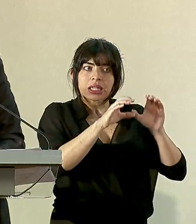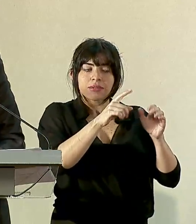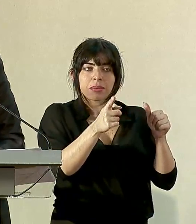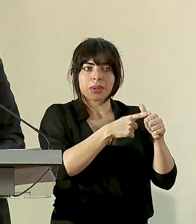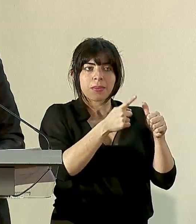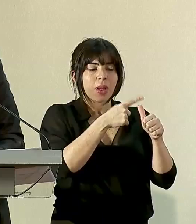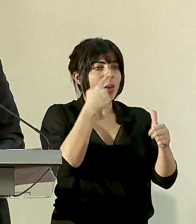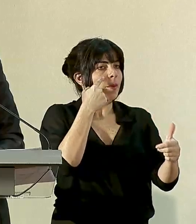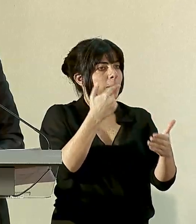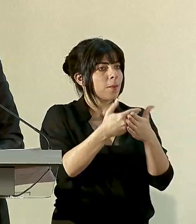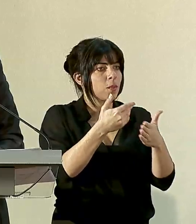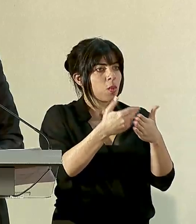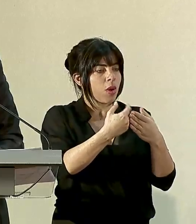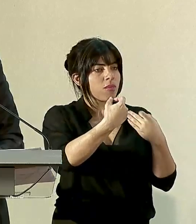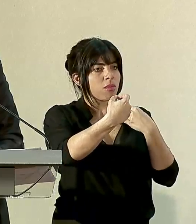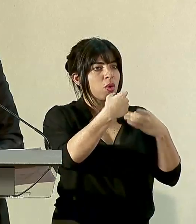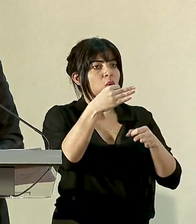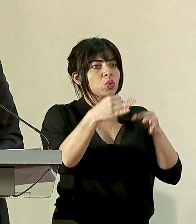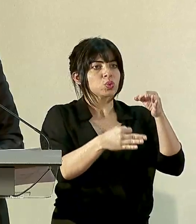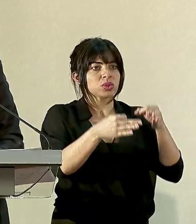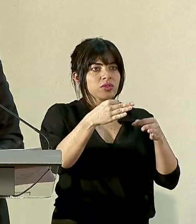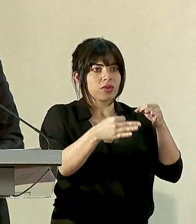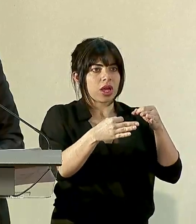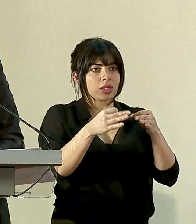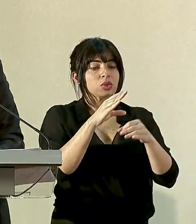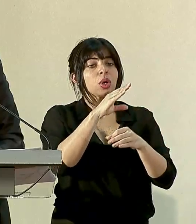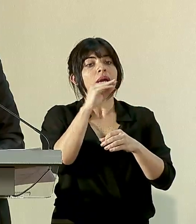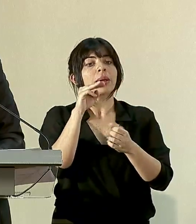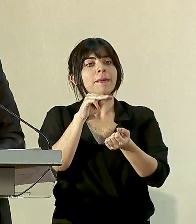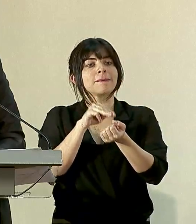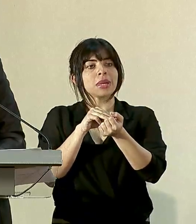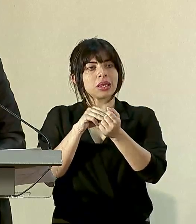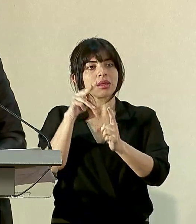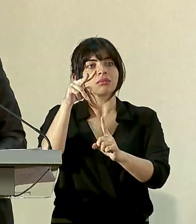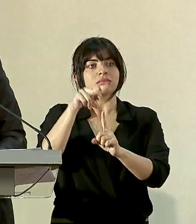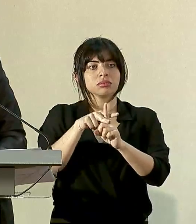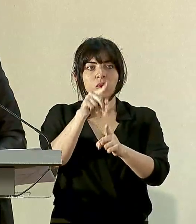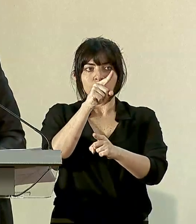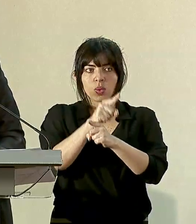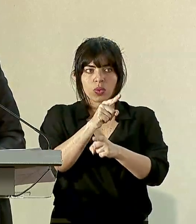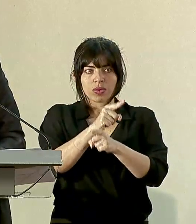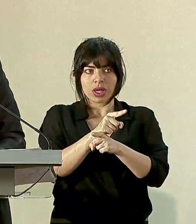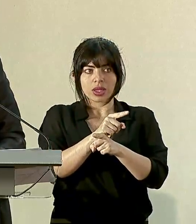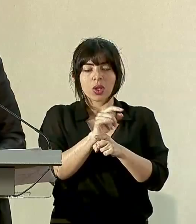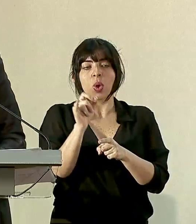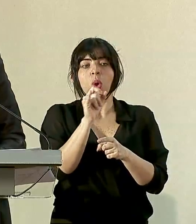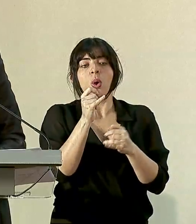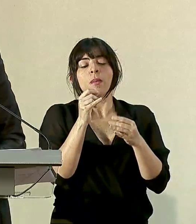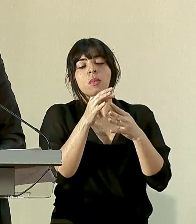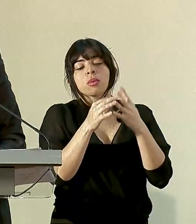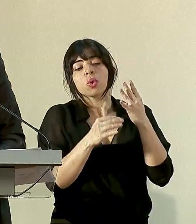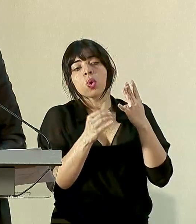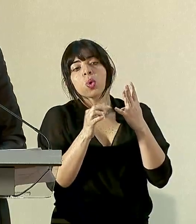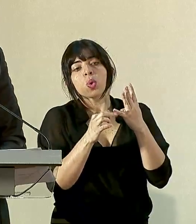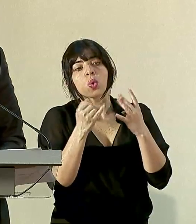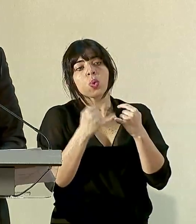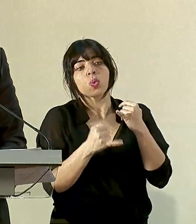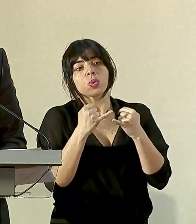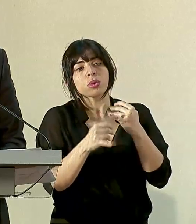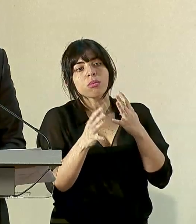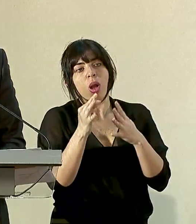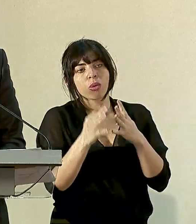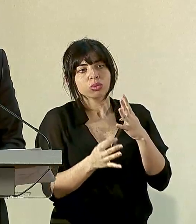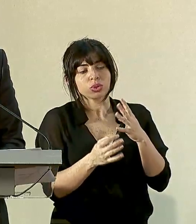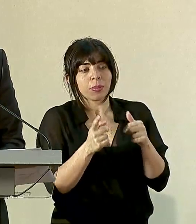justificados dentro de una buena práctica médica y como última alternativa, luego de